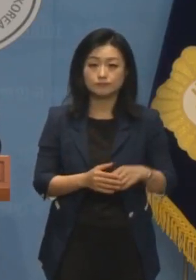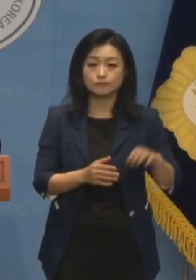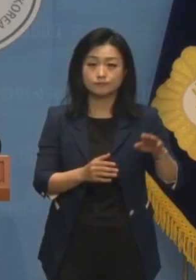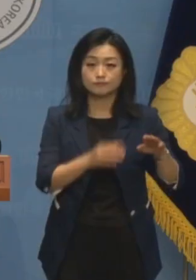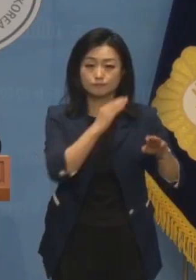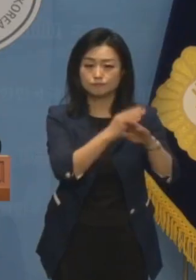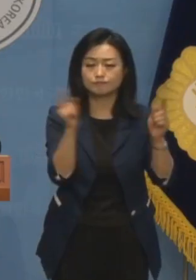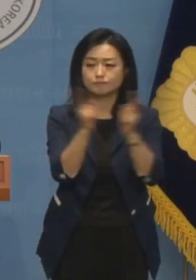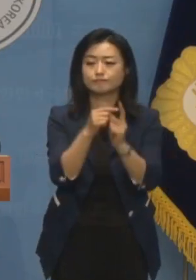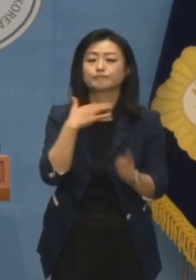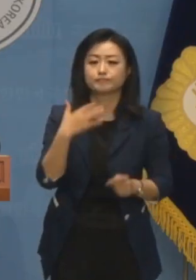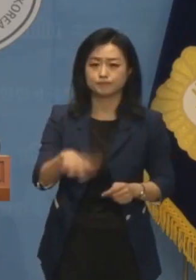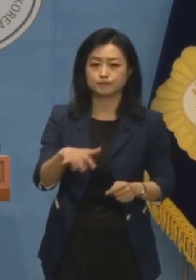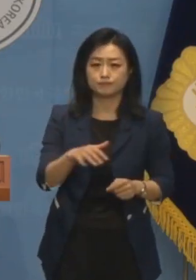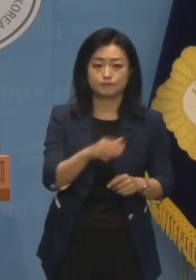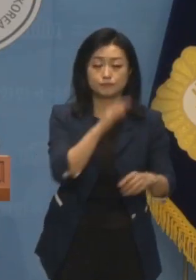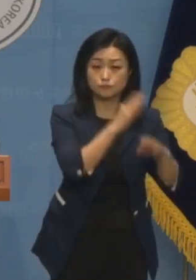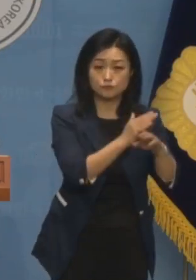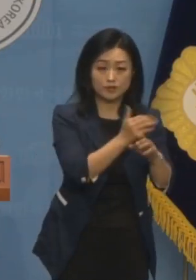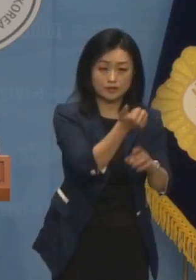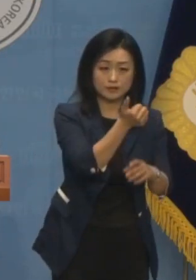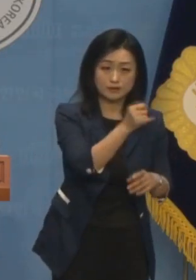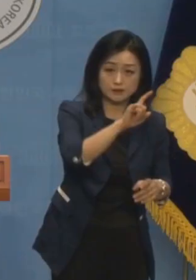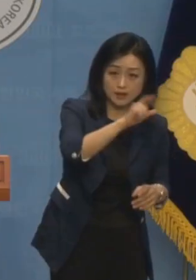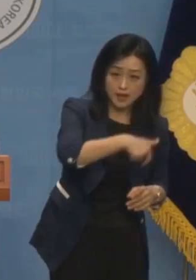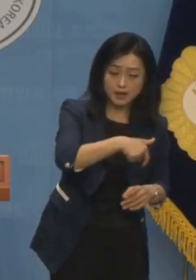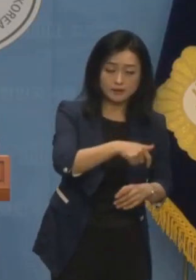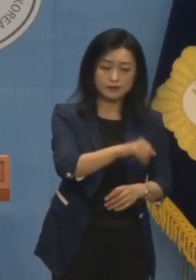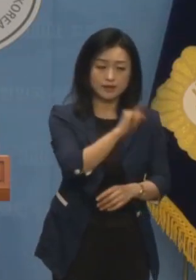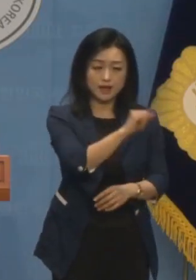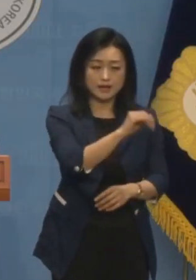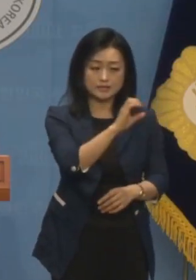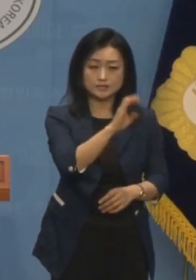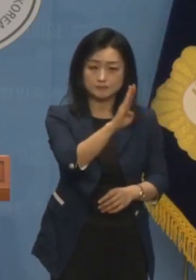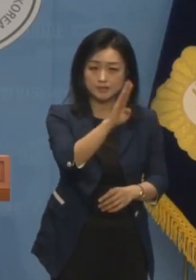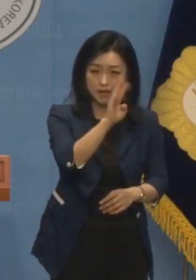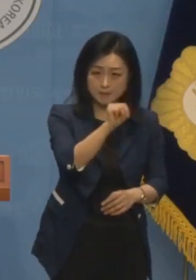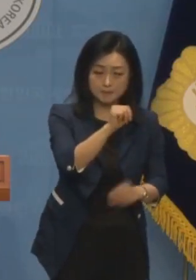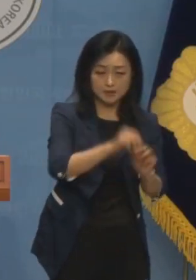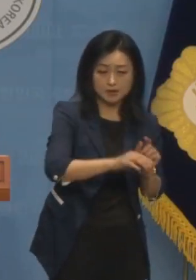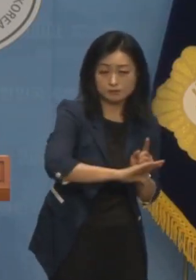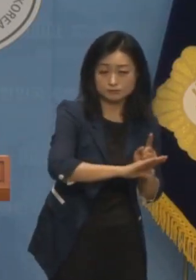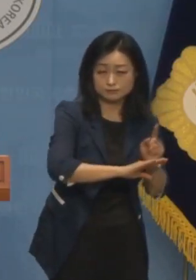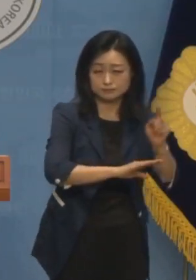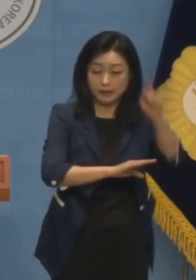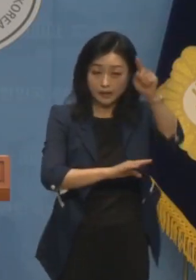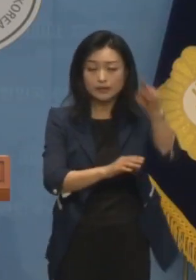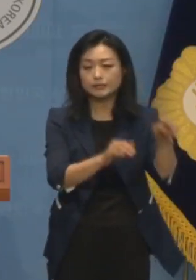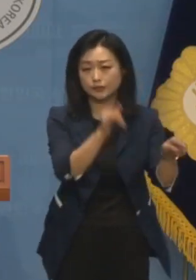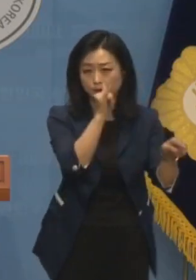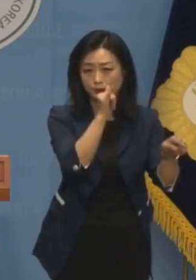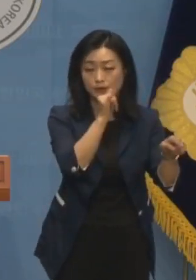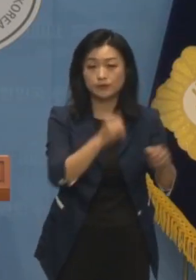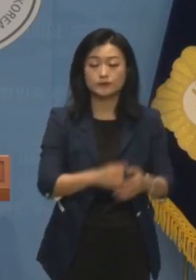못한 가운데 북한의 핵과 ICBM을 포함한 미사일 능력에 고도화의 길을 열어주고 있습니다.